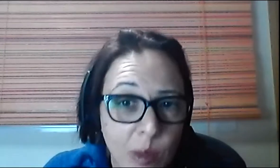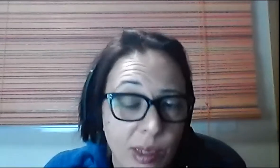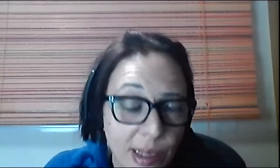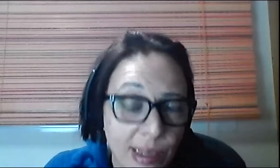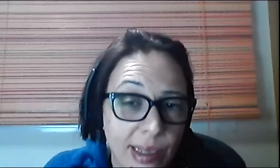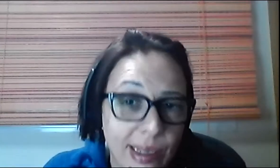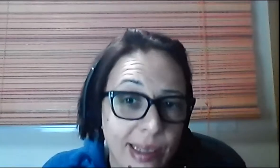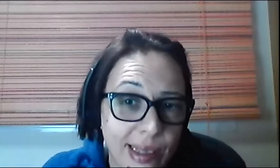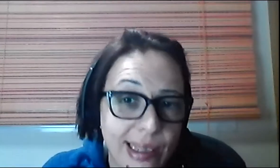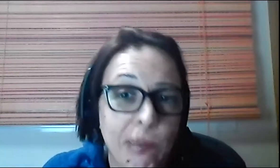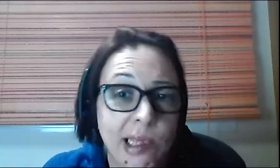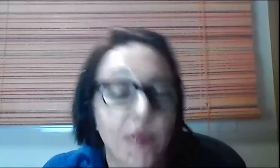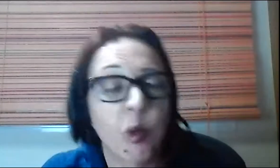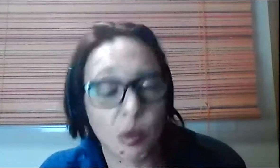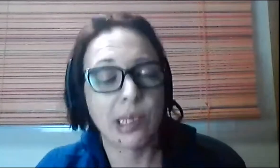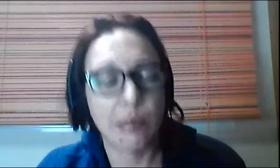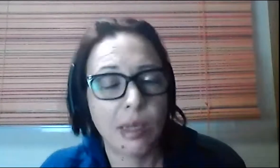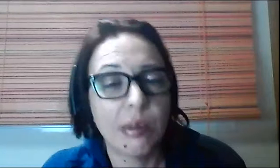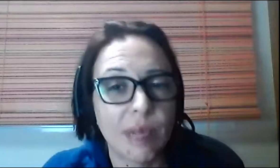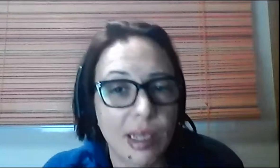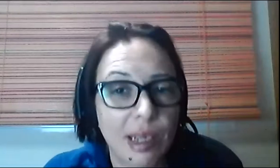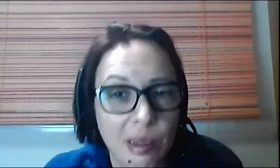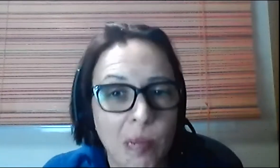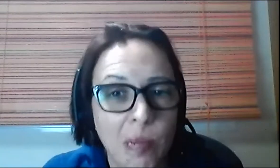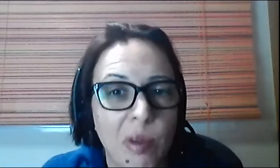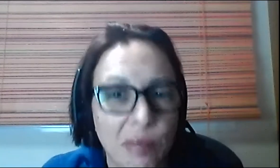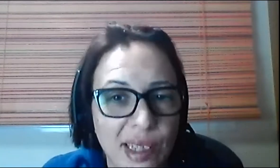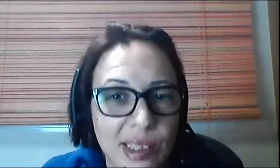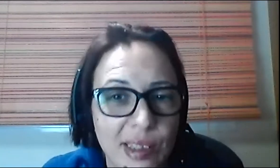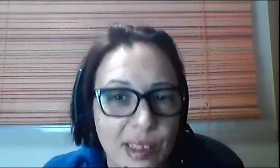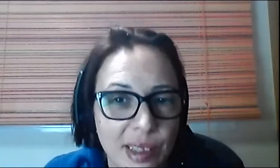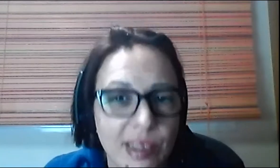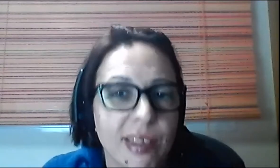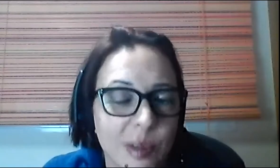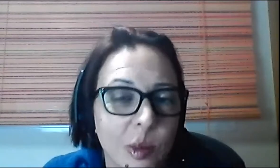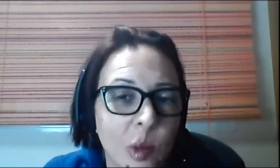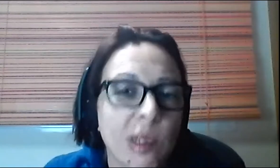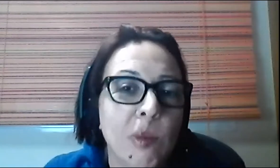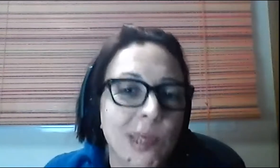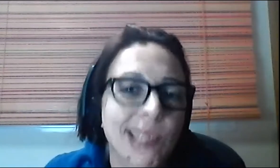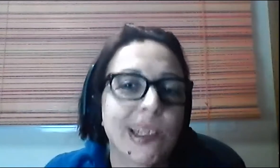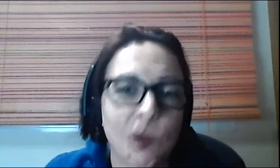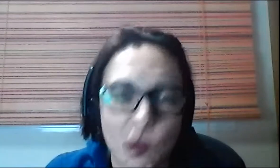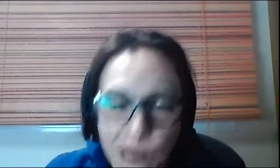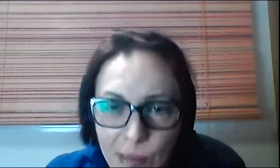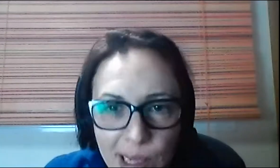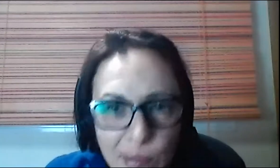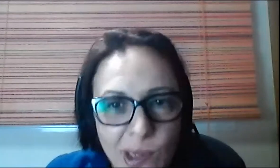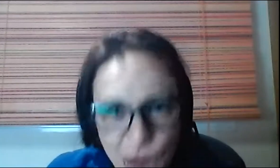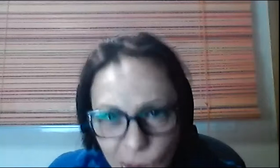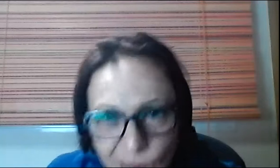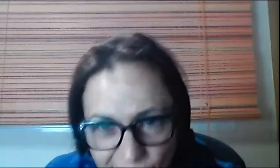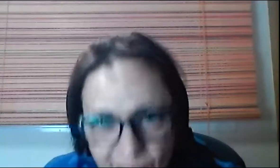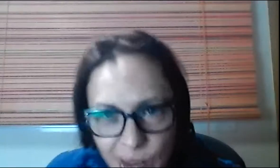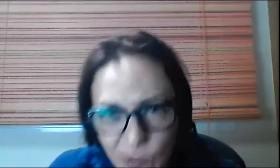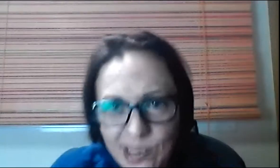contemplado esa parte formativa para familias. Sobre todo porque muchas sí que no contemplan más